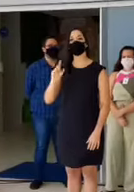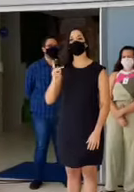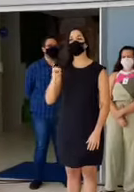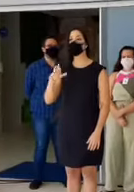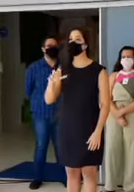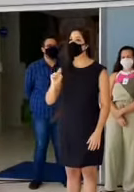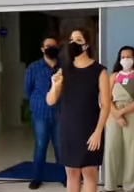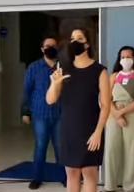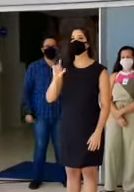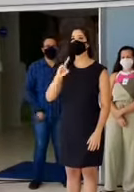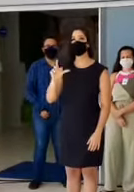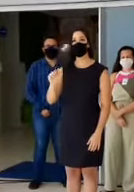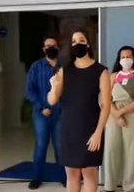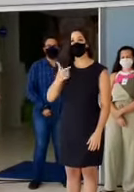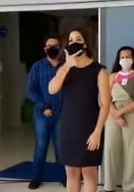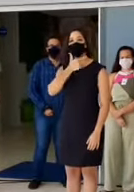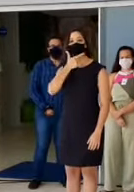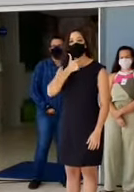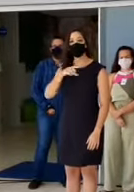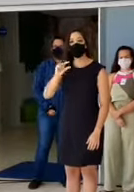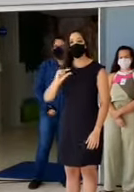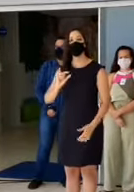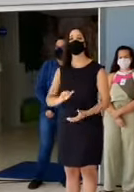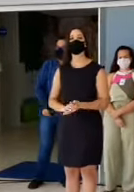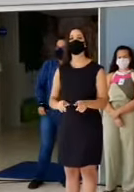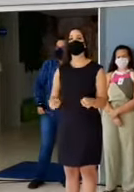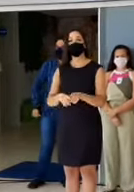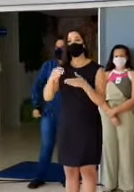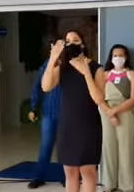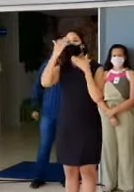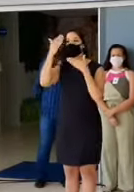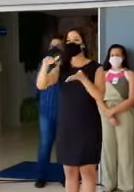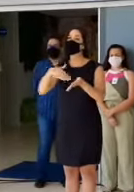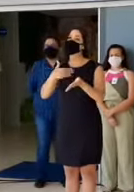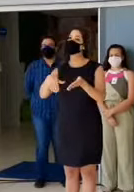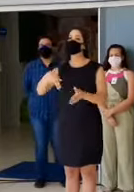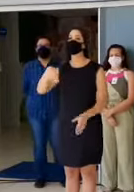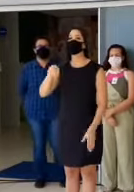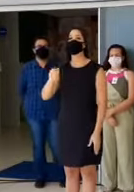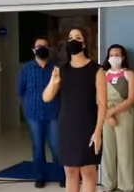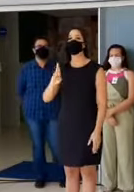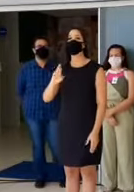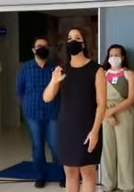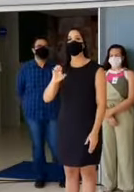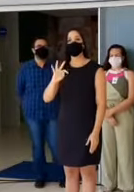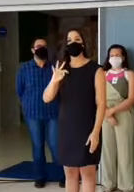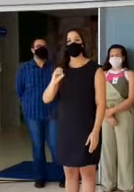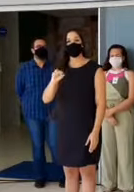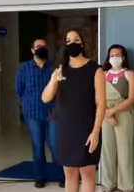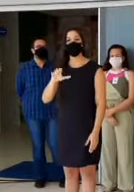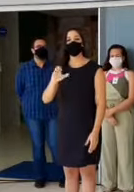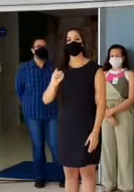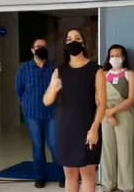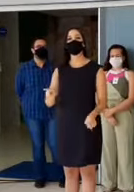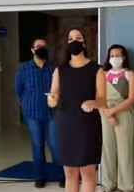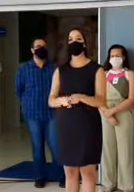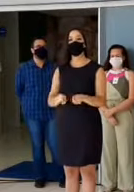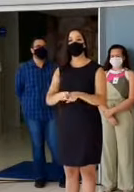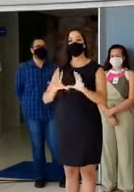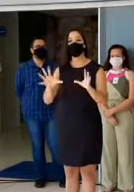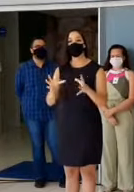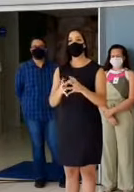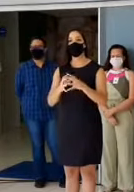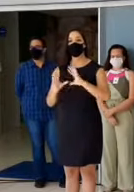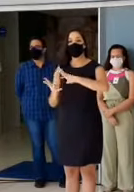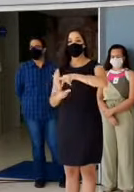Isa Prado e Queijinho. Também agradecemos o secretário municipal de obras, Norberto Nunes. Agradecemos também a equipe Missão